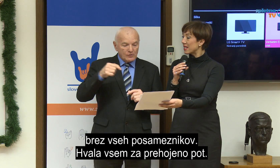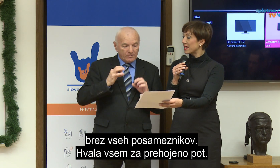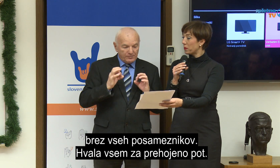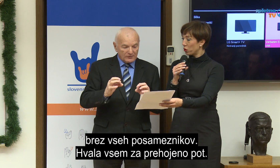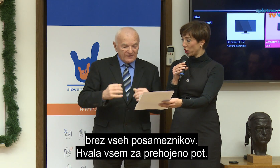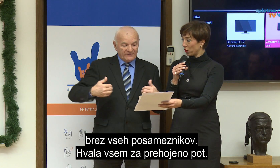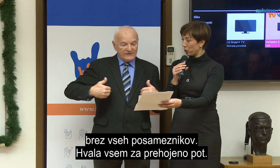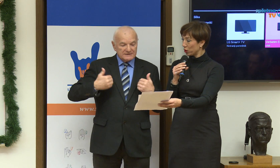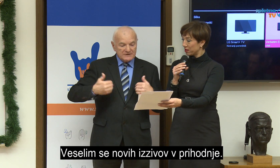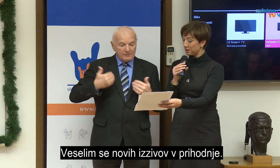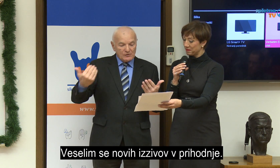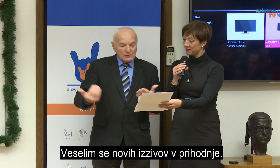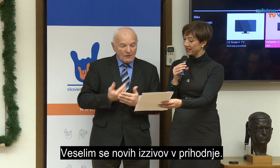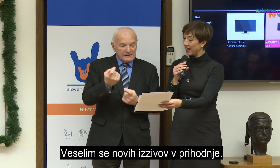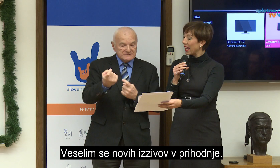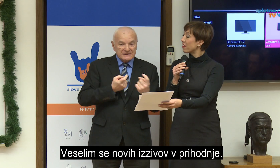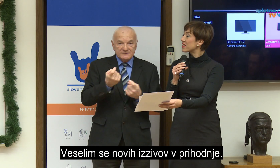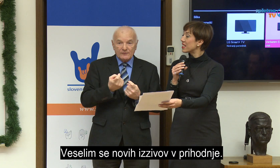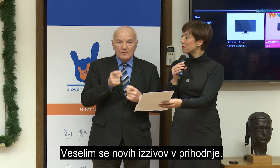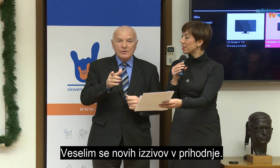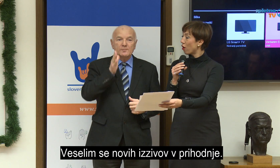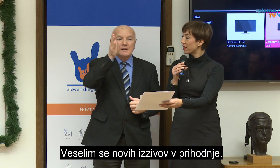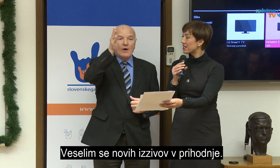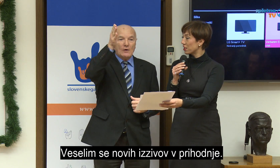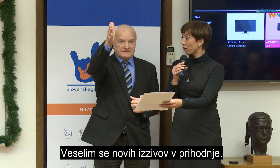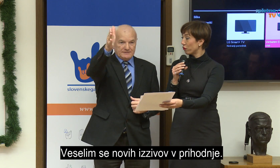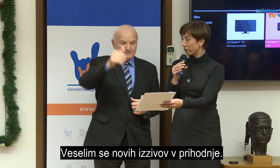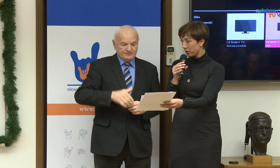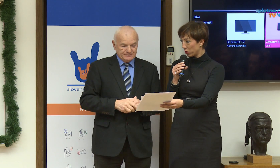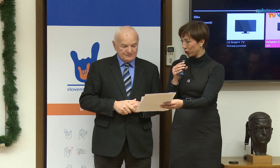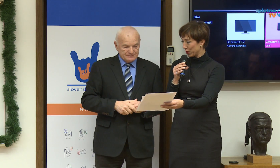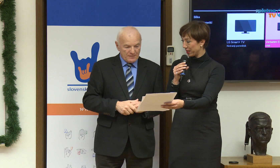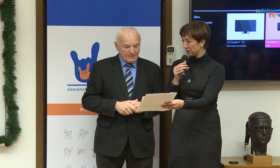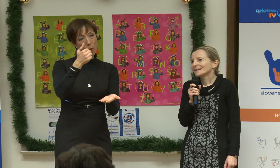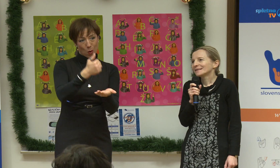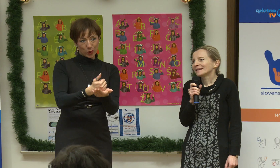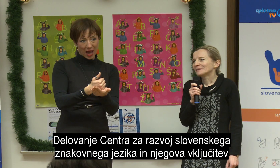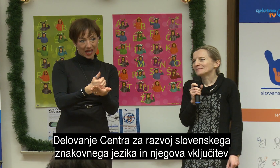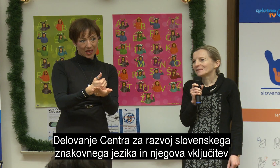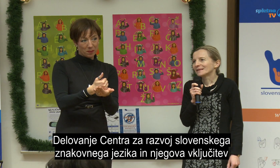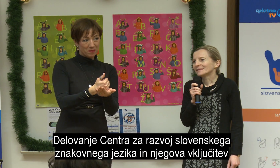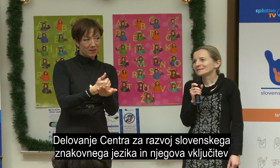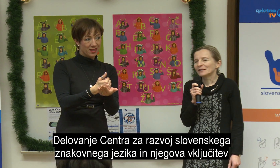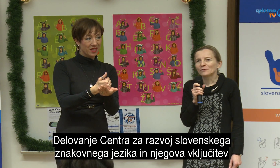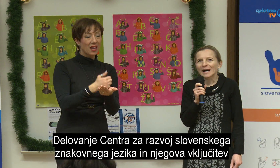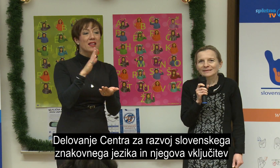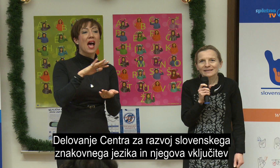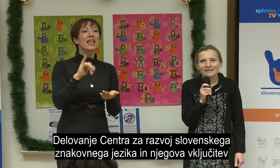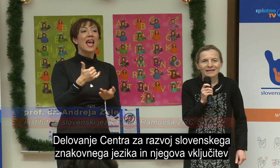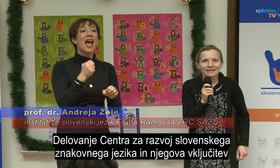za prehojeno pot in veselim se novih izziv v prihodnosti. Je delovanje